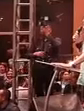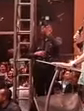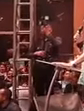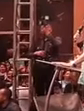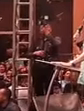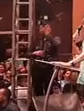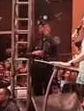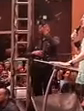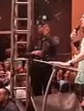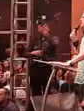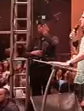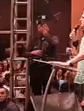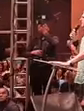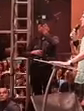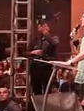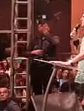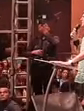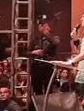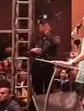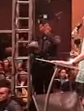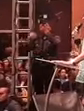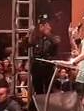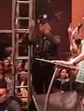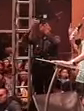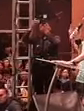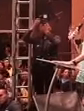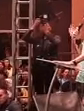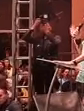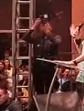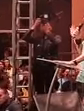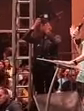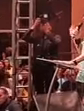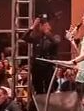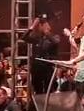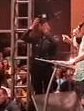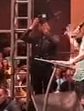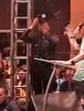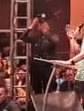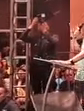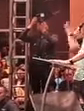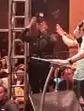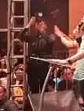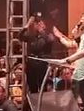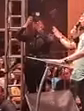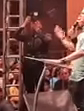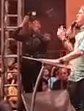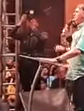Eu não deixei uma só casa de mulher sem desafio.